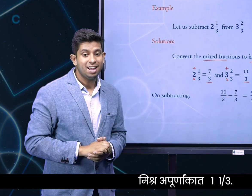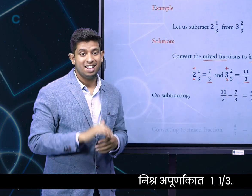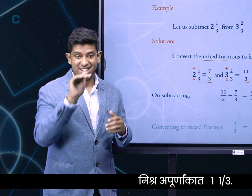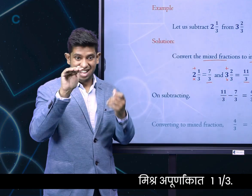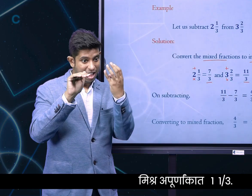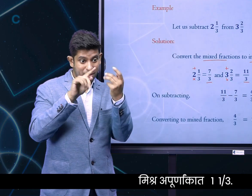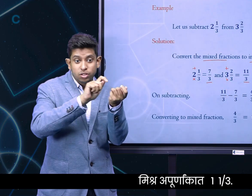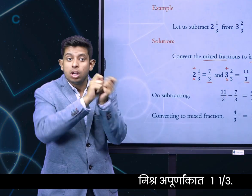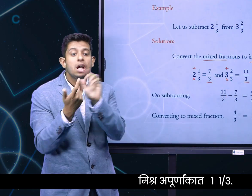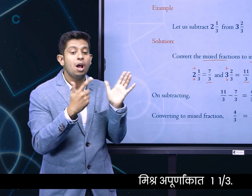मिश्र अपूर्णांकात